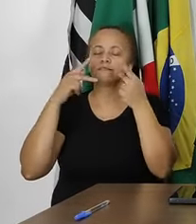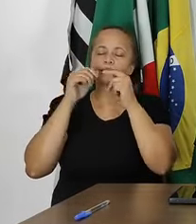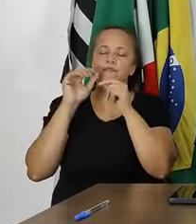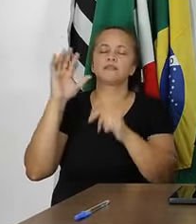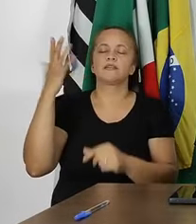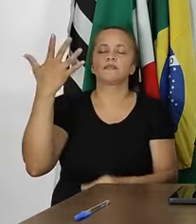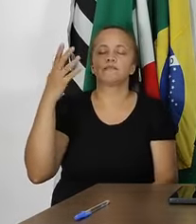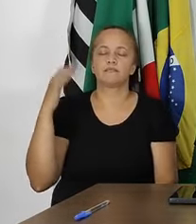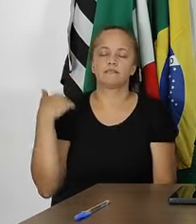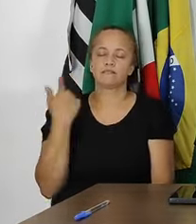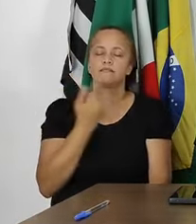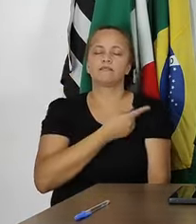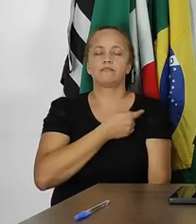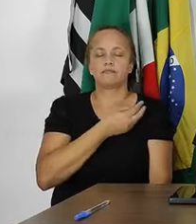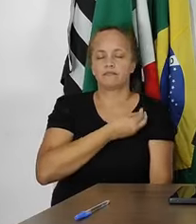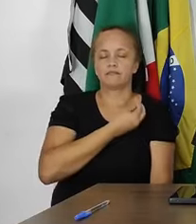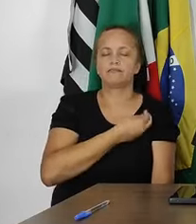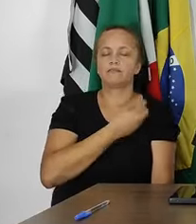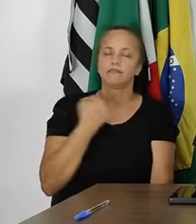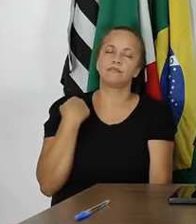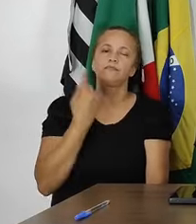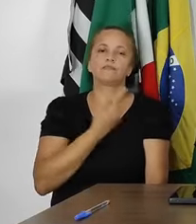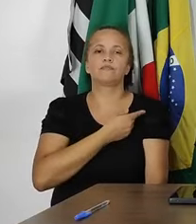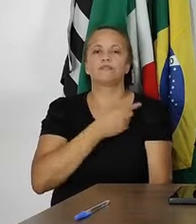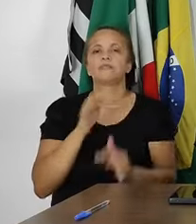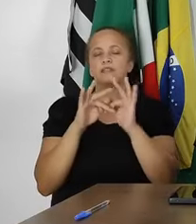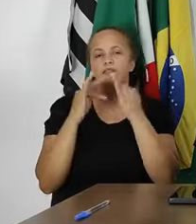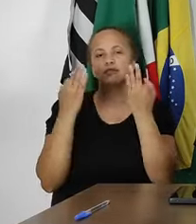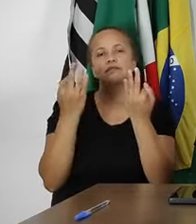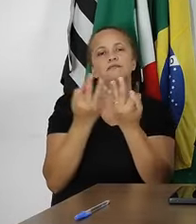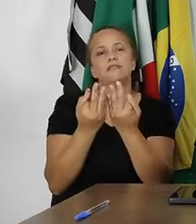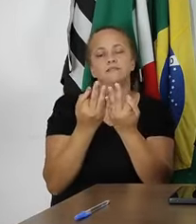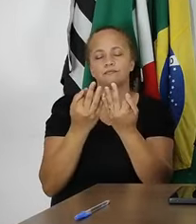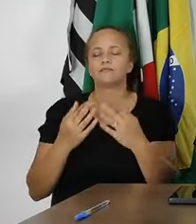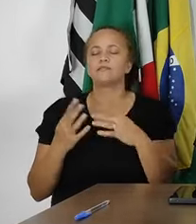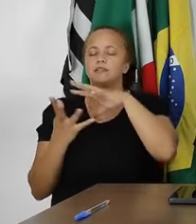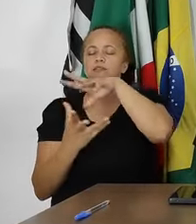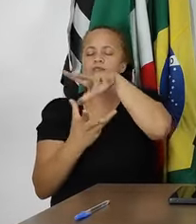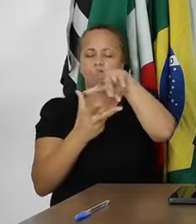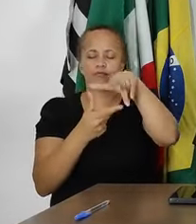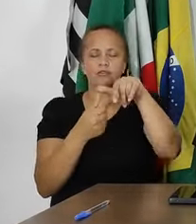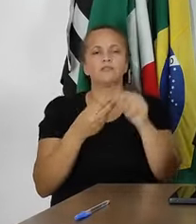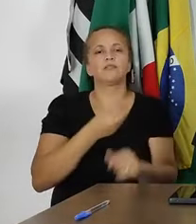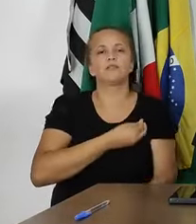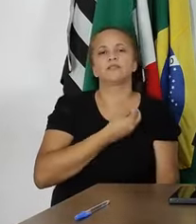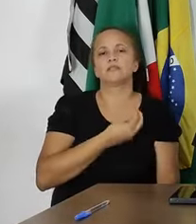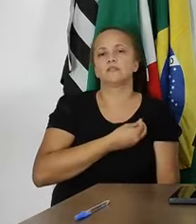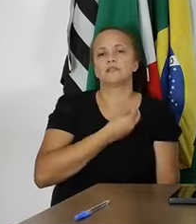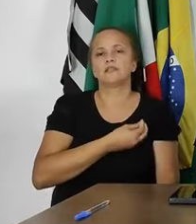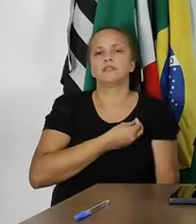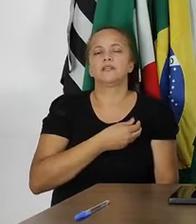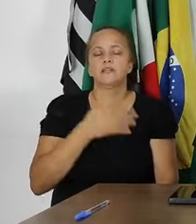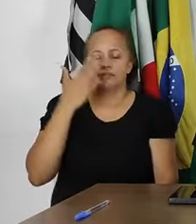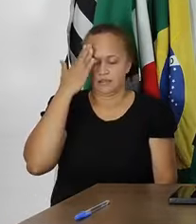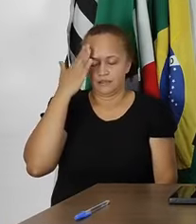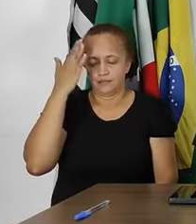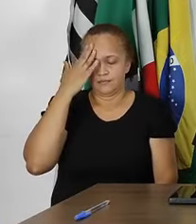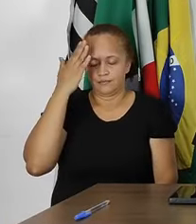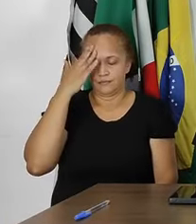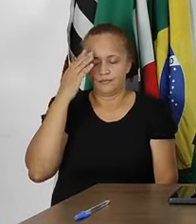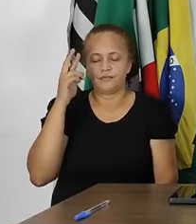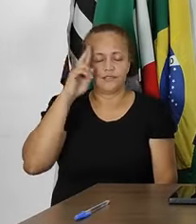sobre a nossa vida, sobre a nossa família e sobre este mundo que vivemos, onde ele será totalmente, Pai, restaurado